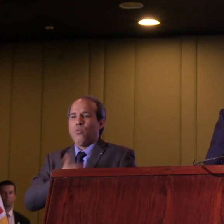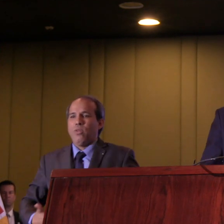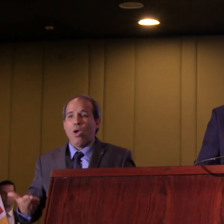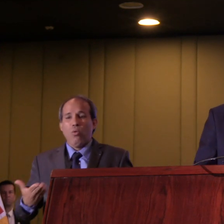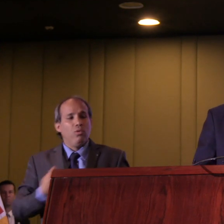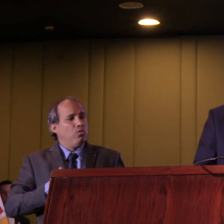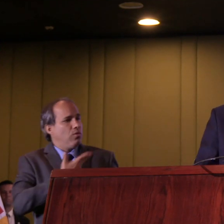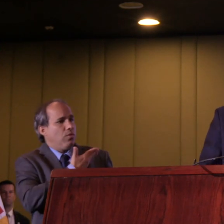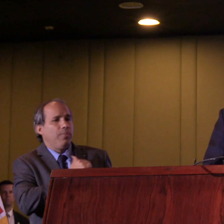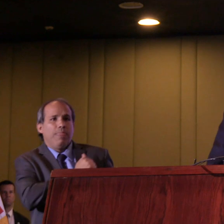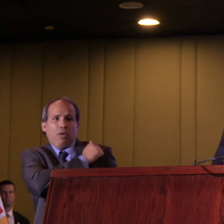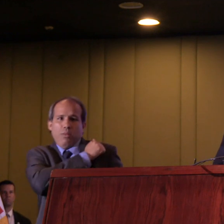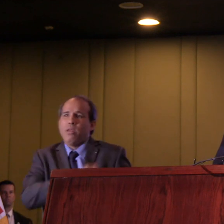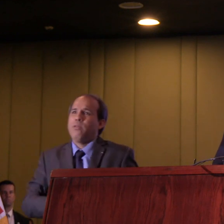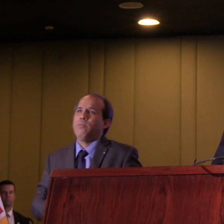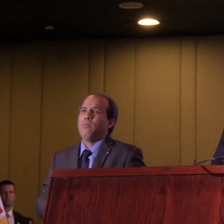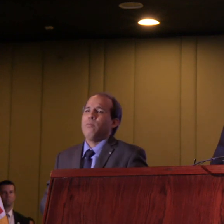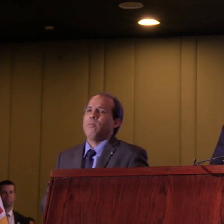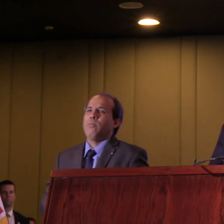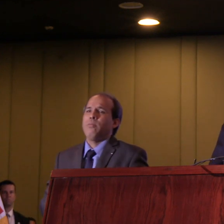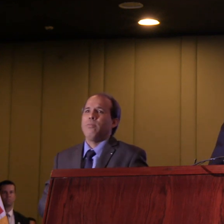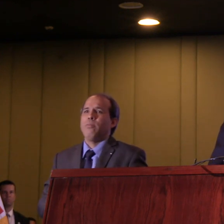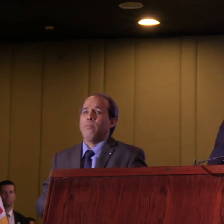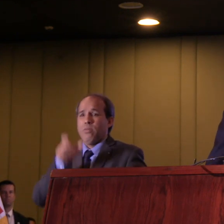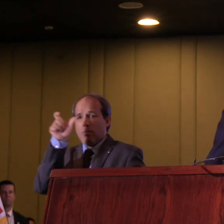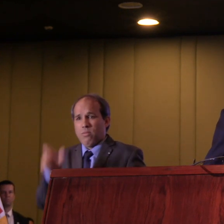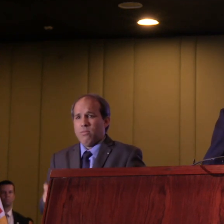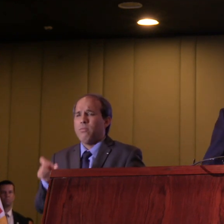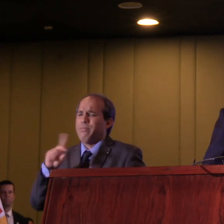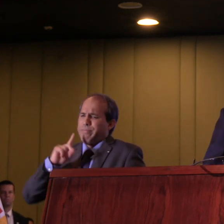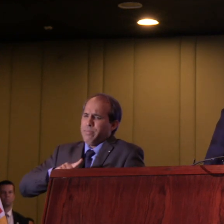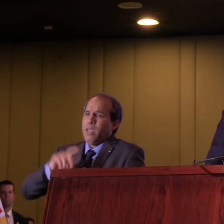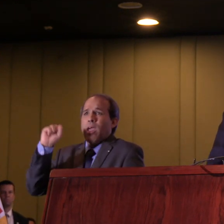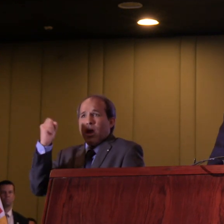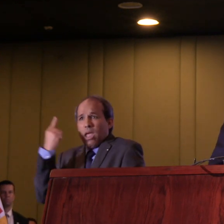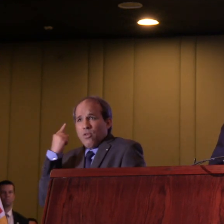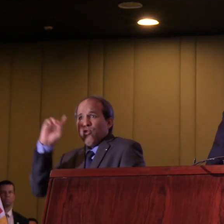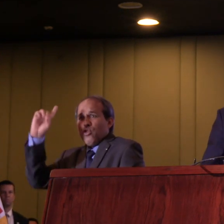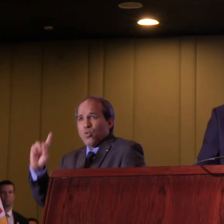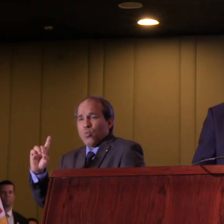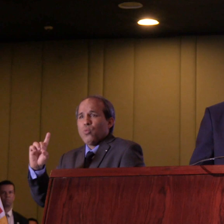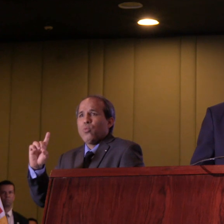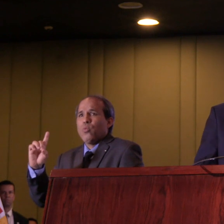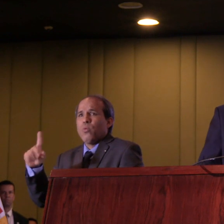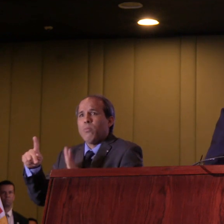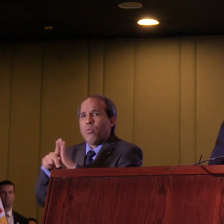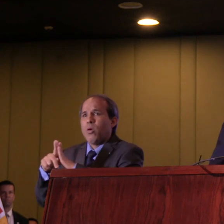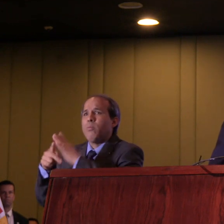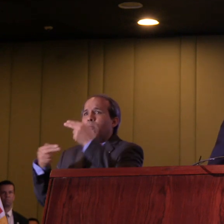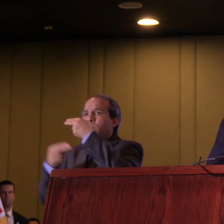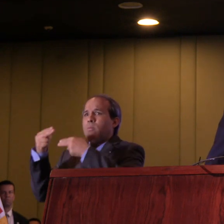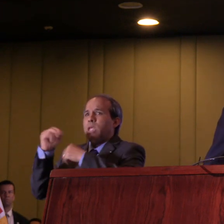o nosso almirante Risden, uma pessoa realmente que era diretor, um dos diretores da Itaipu